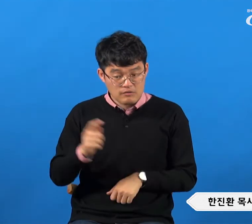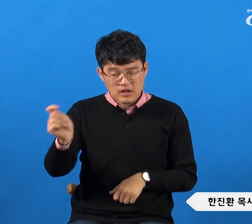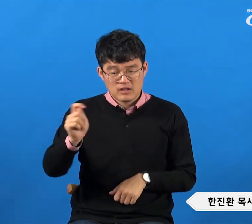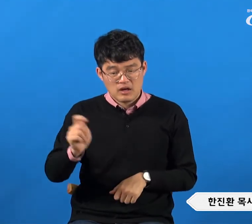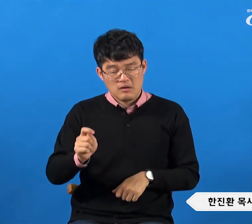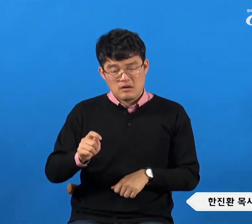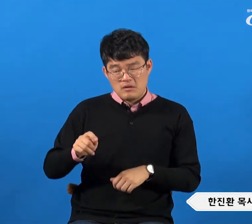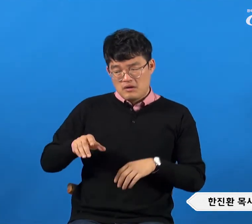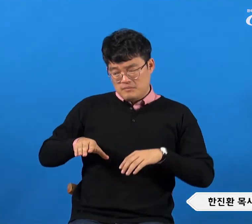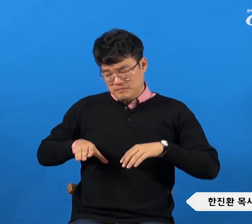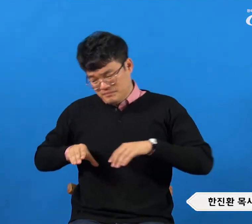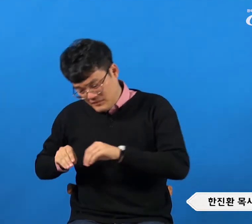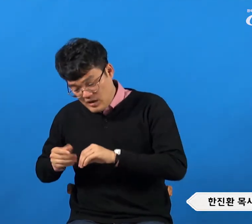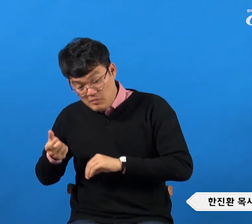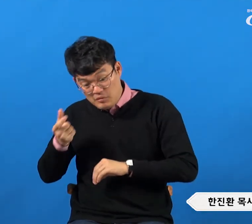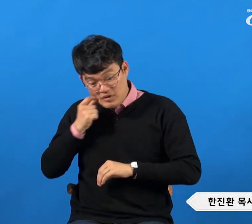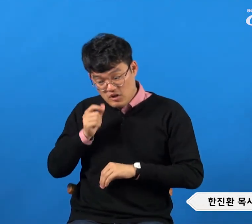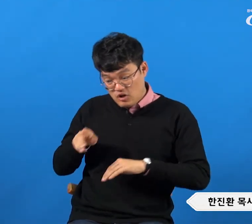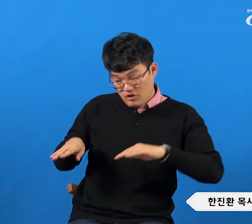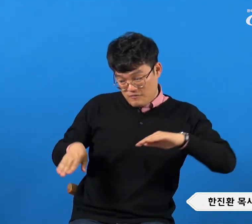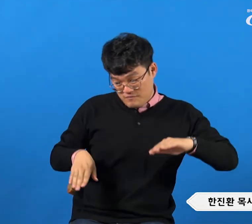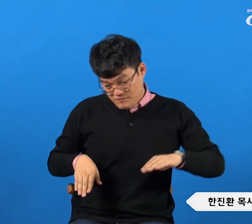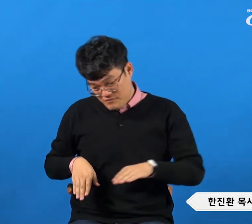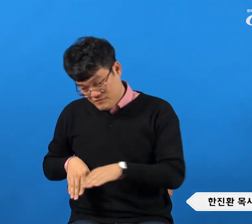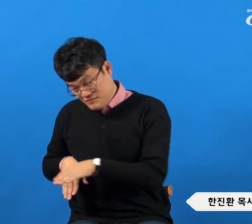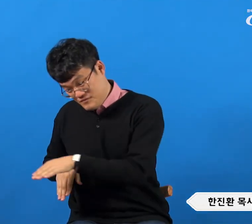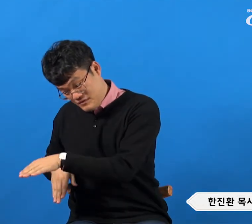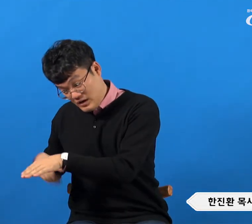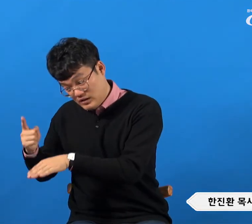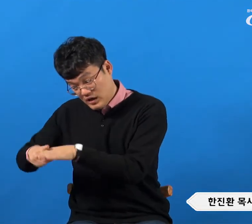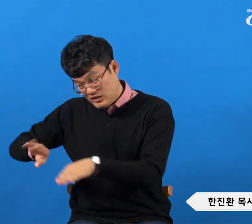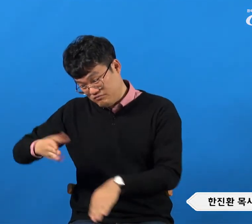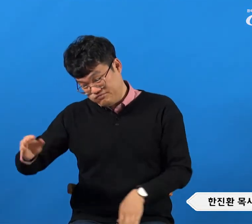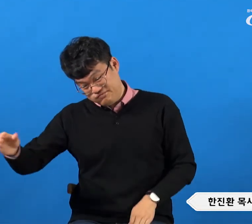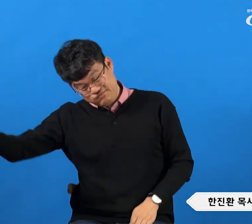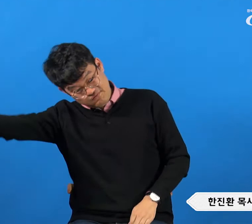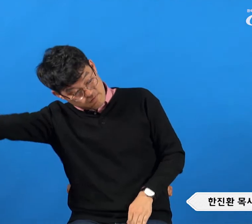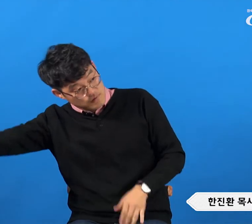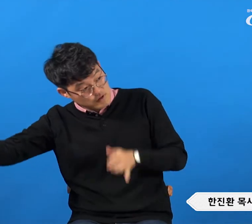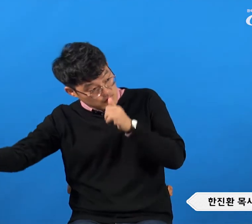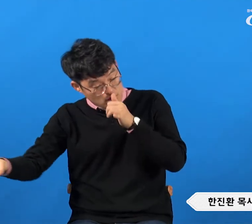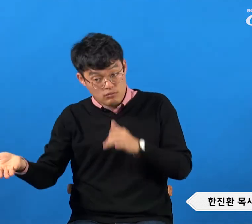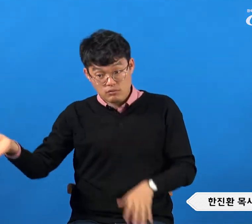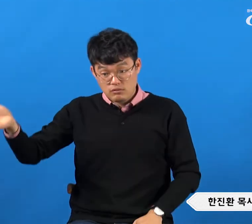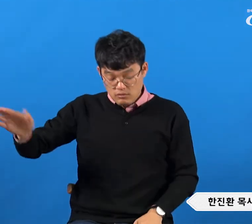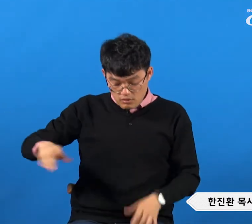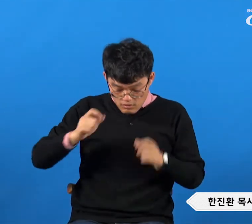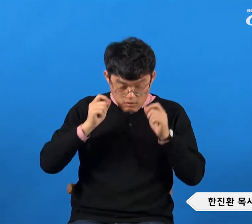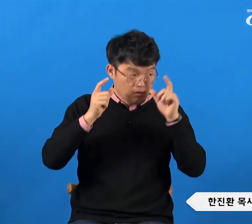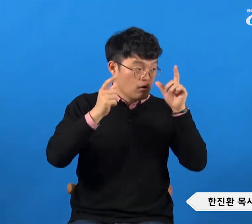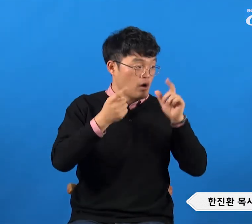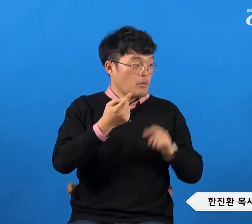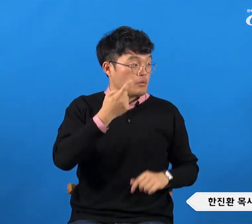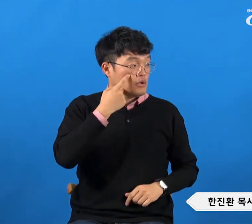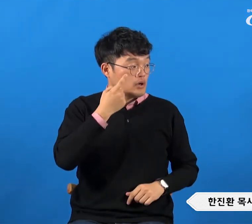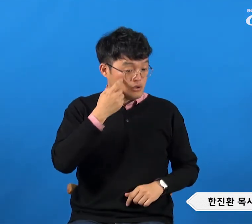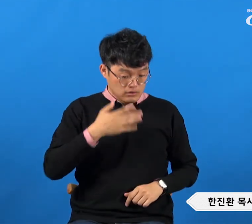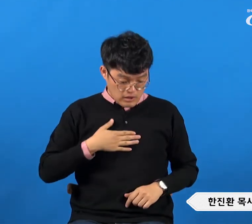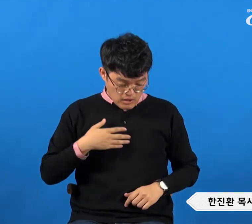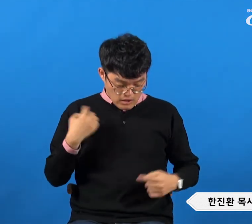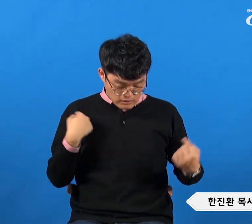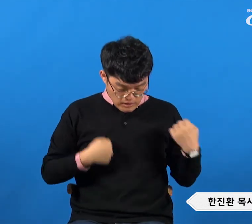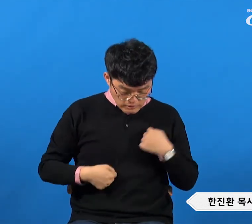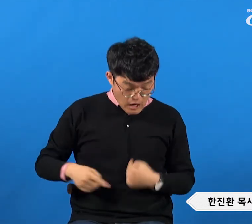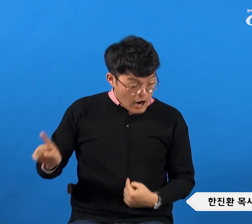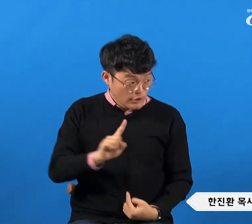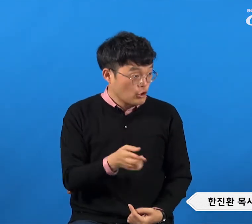이 기사가 막 제동을 잘 못해서 거기서 돌다가 차가 굴렀어. 그런데 깨어보니까 손톱 하나